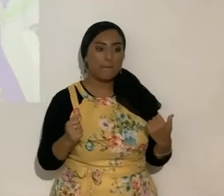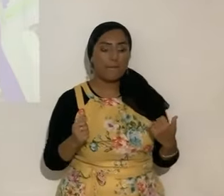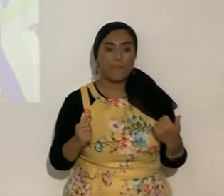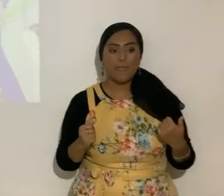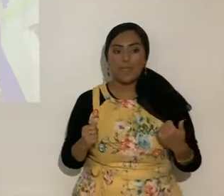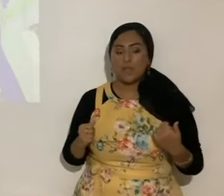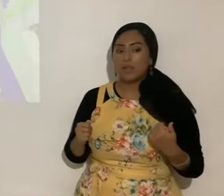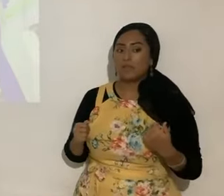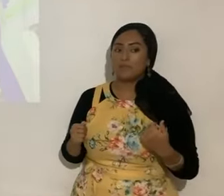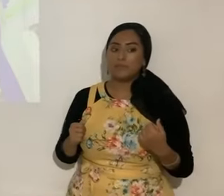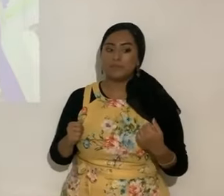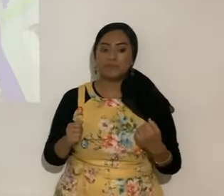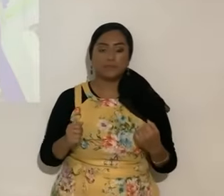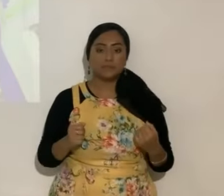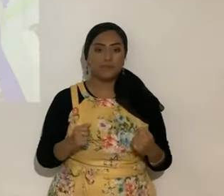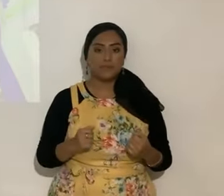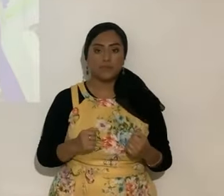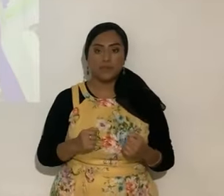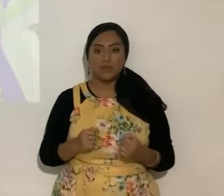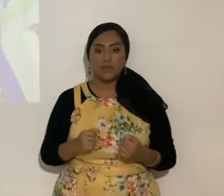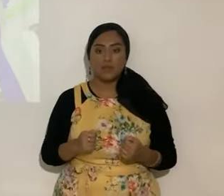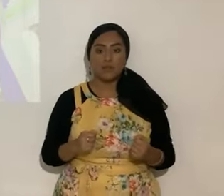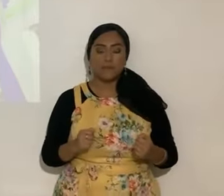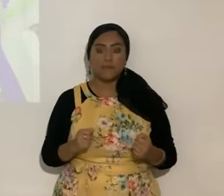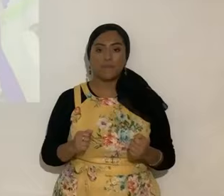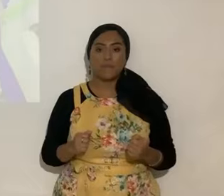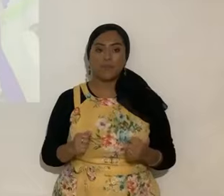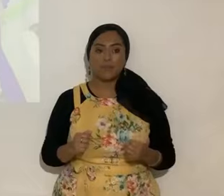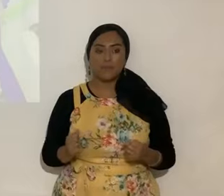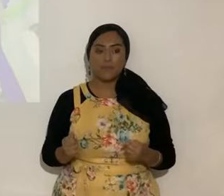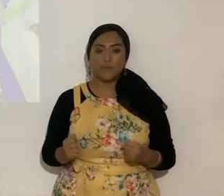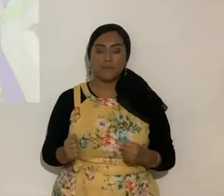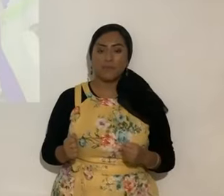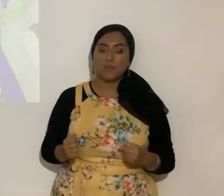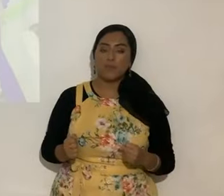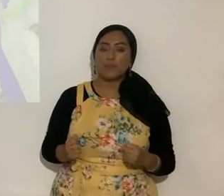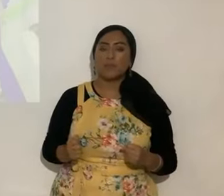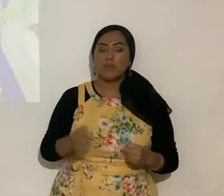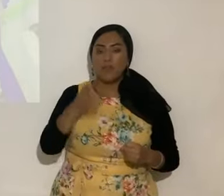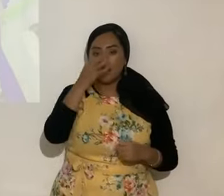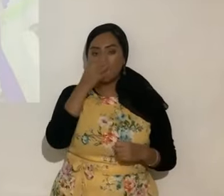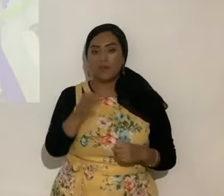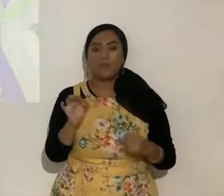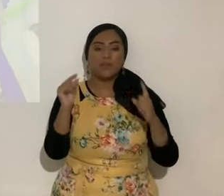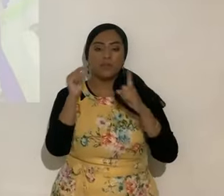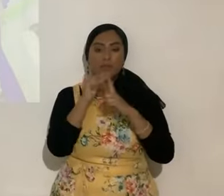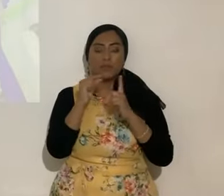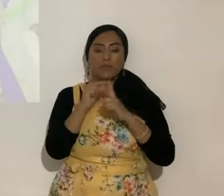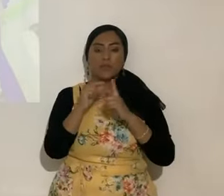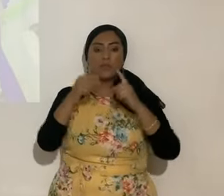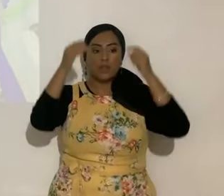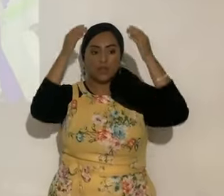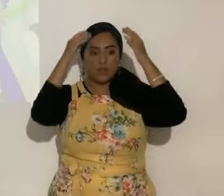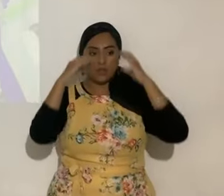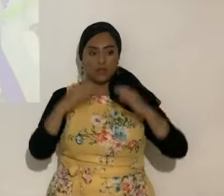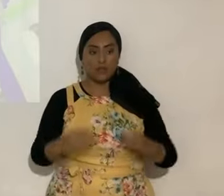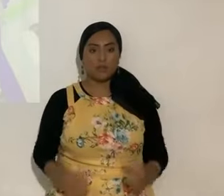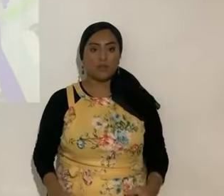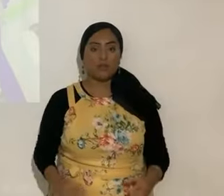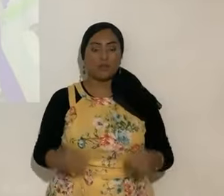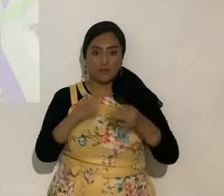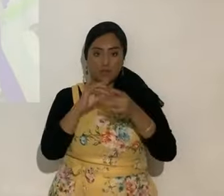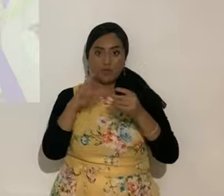que es muy vulnerable, muy vulnerable, entonces, en pocas palabras, el cuerpo, y